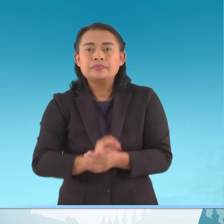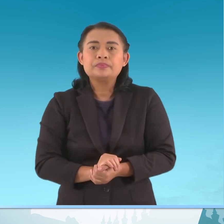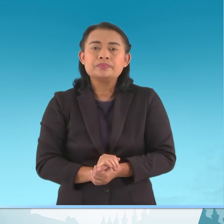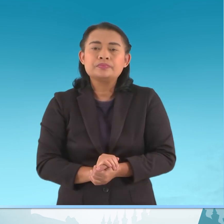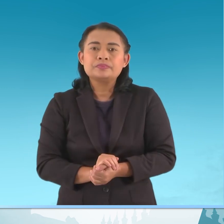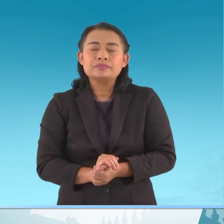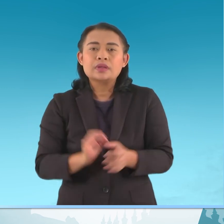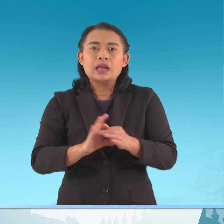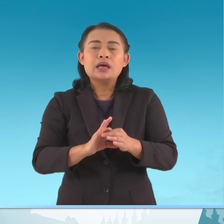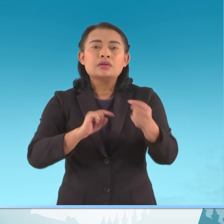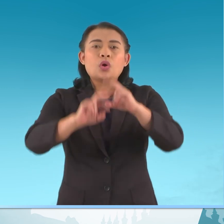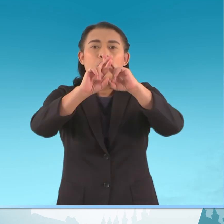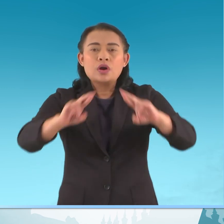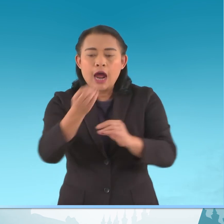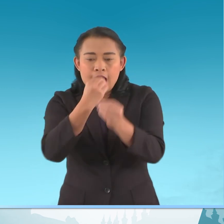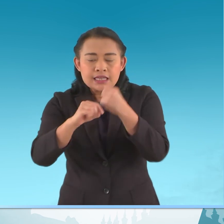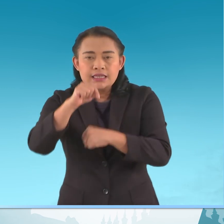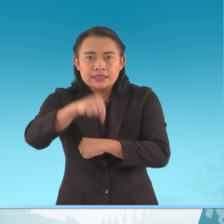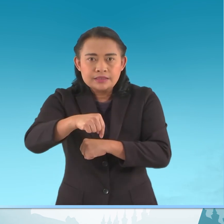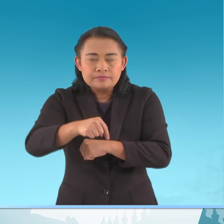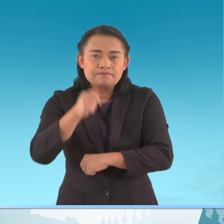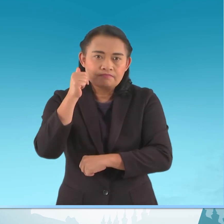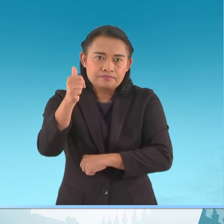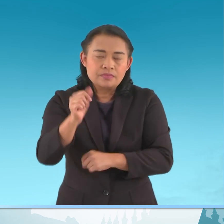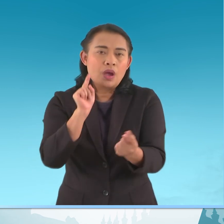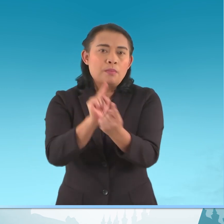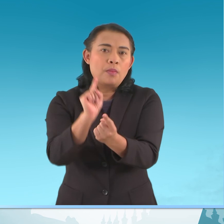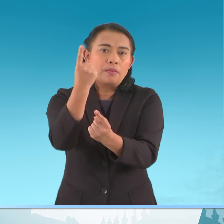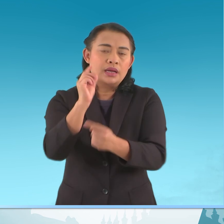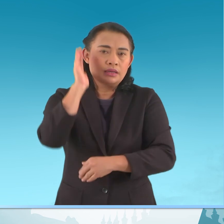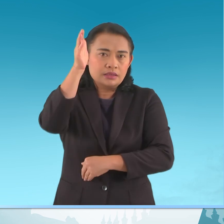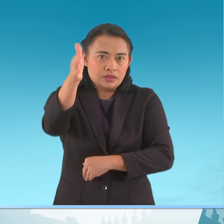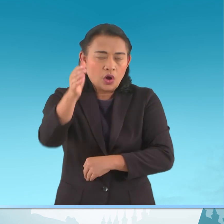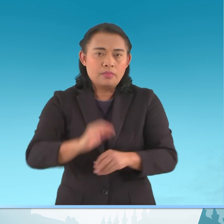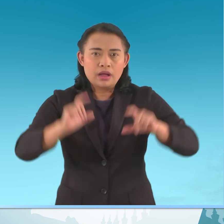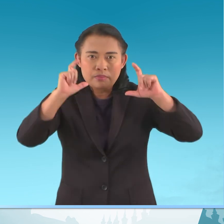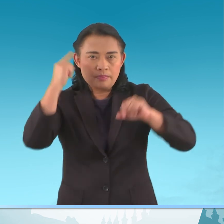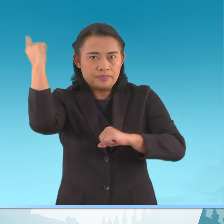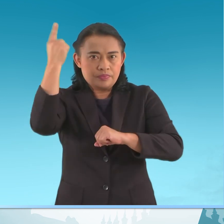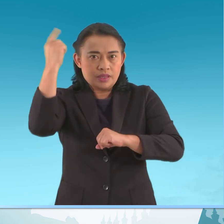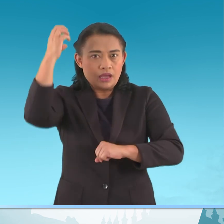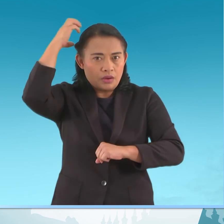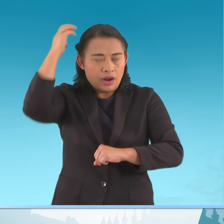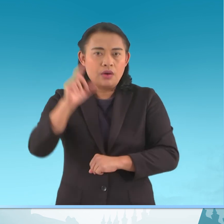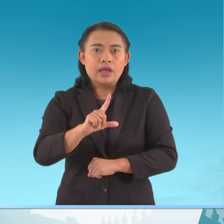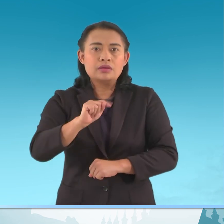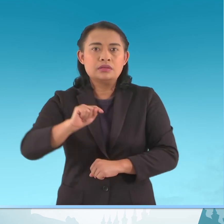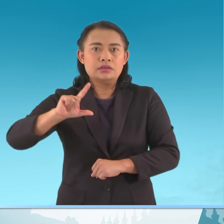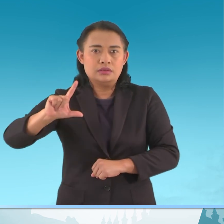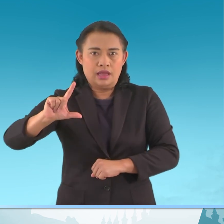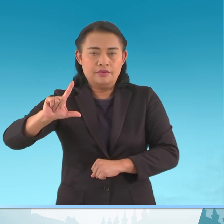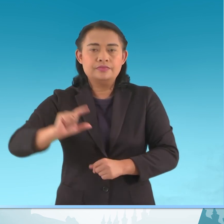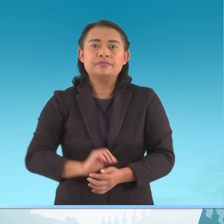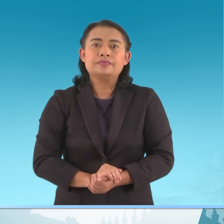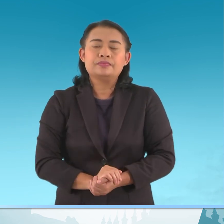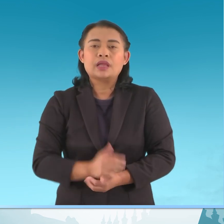กลางของร้านอาหารซุ้มจอดอร่อยที่ปากเซแห่งนี้นะครับแล้วพบกันใหม่ครั้งหน้ากับรายการสะพายกล้องท่องลาวขอโทษทีแอ่วลาว